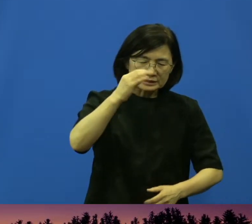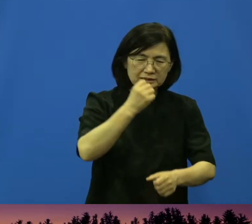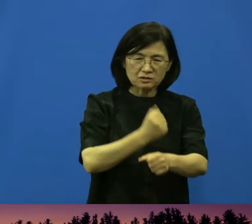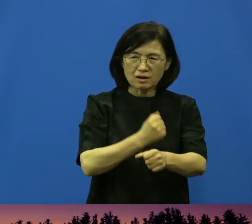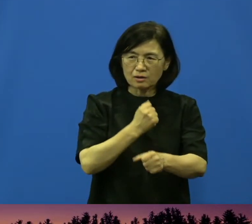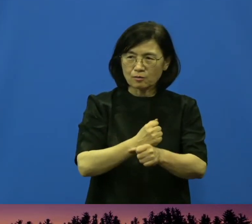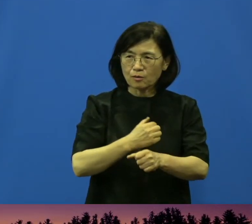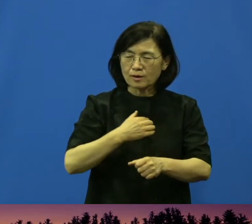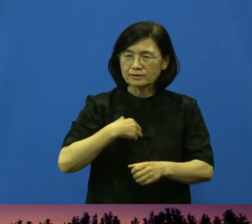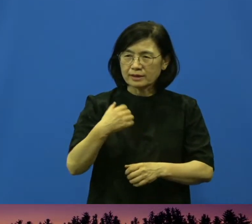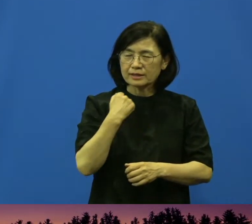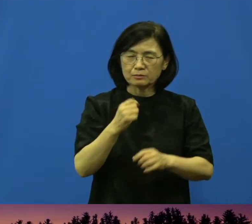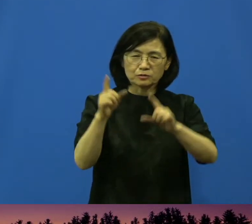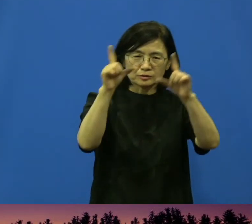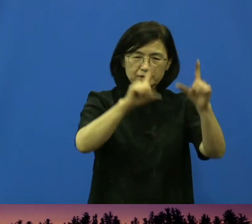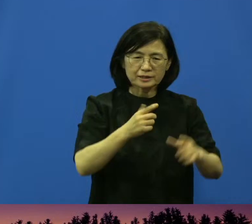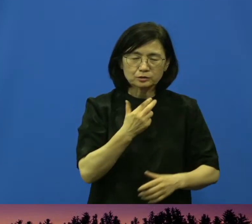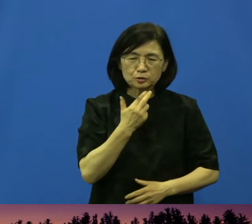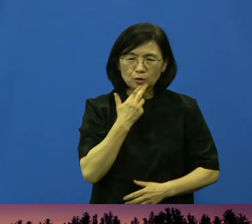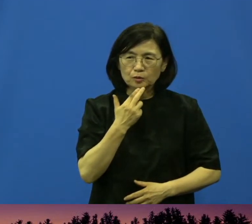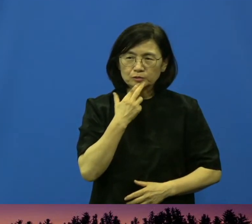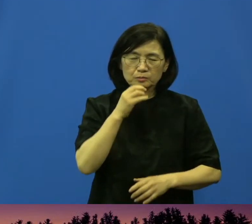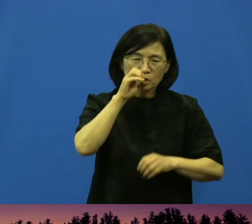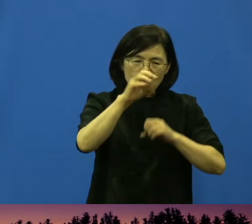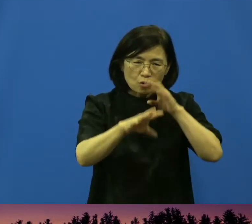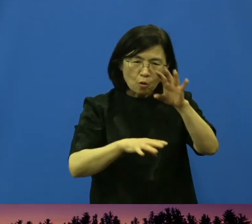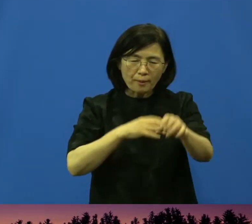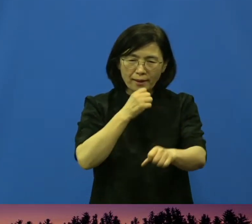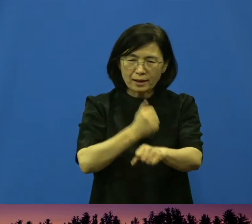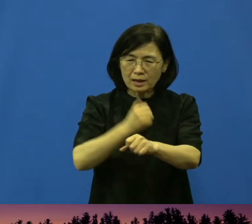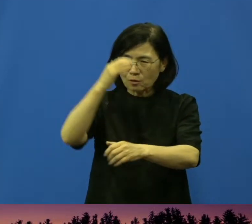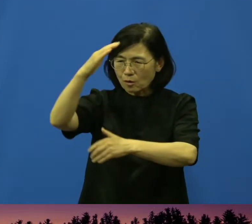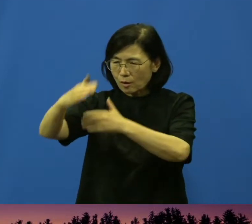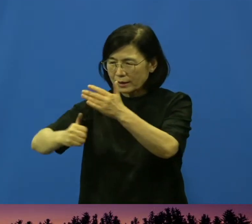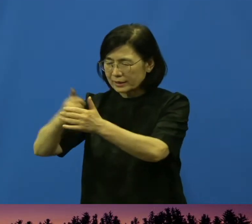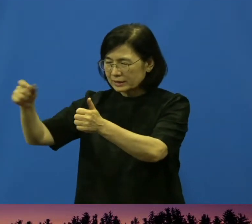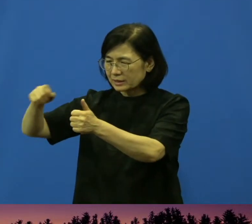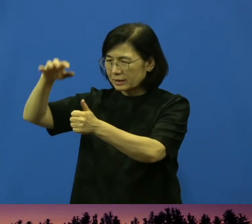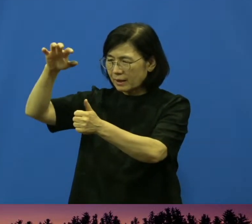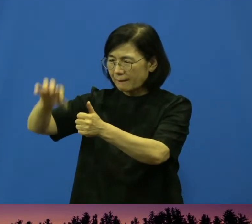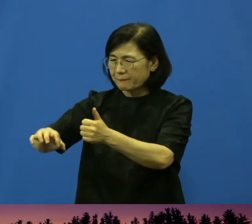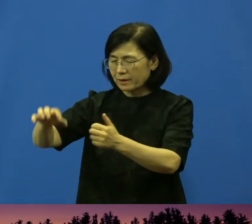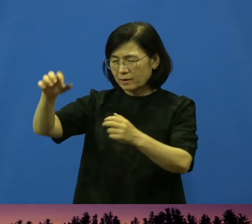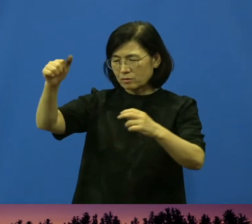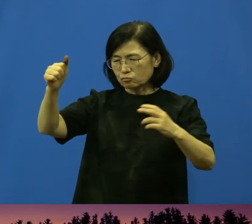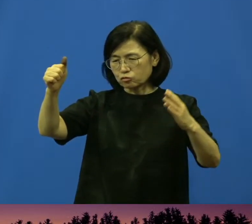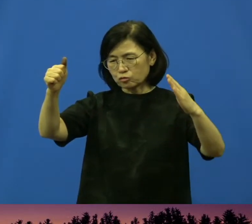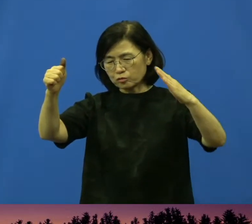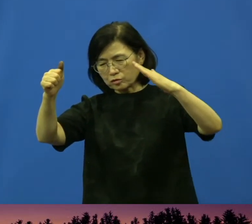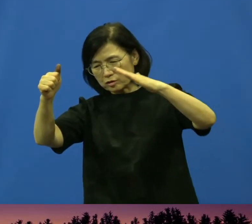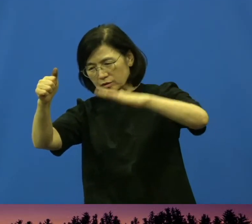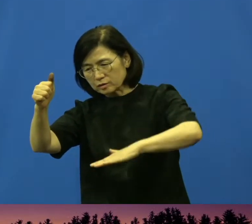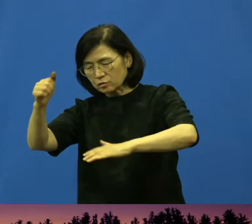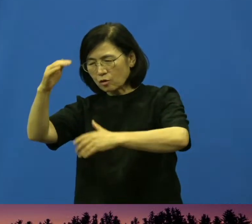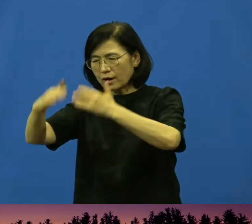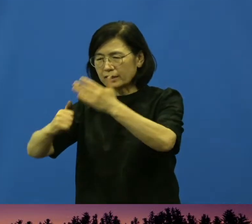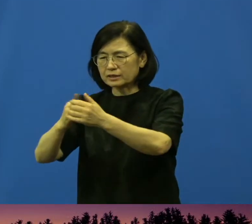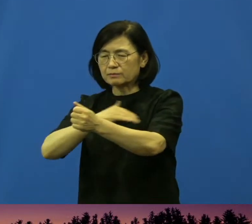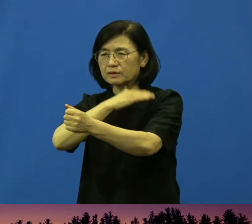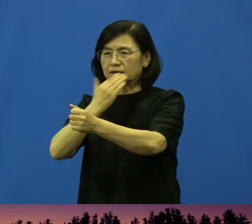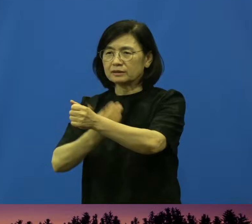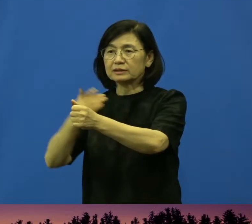없음을 고백하고 인정하고 하나님 앞에 온전히 무릎을 꿇고 그분의 권세 앞에, 그분의 능력